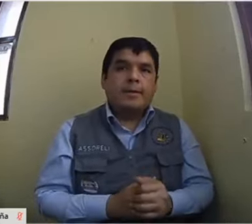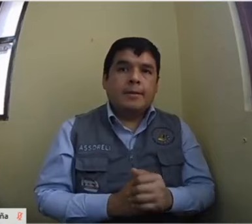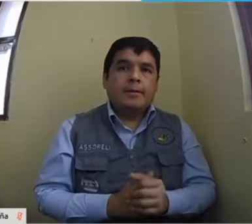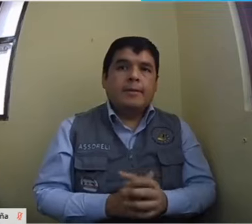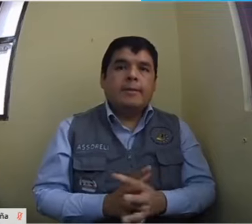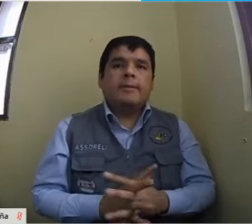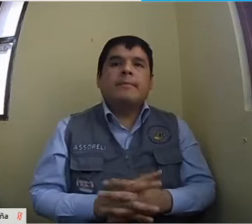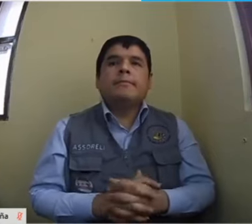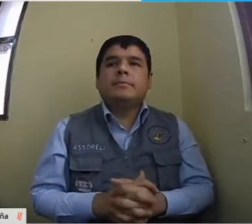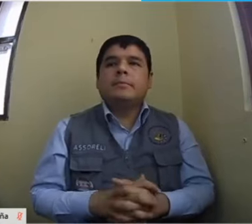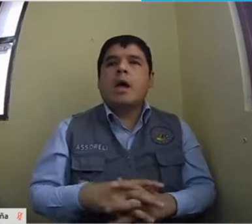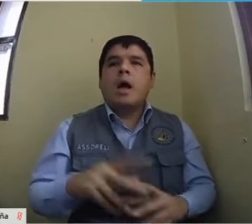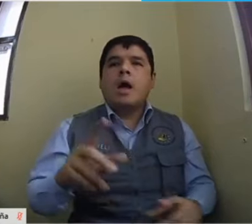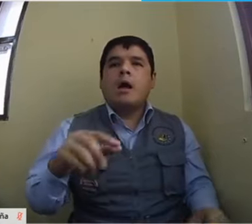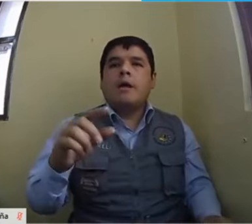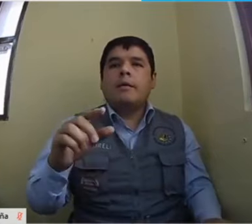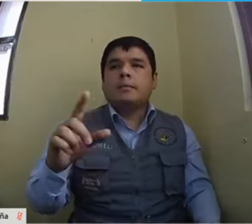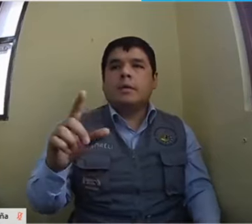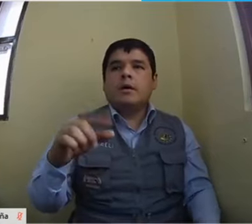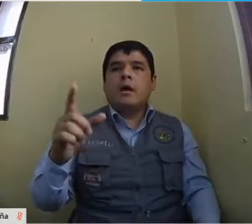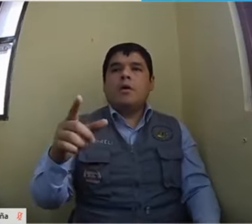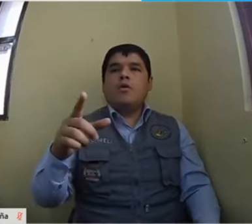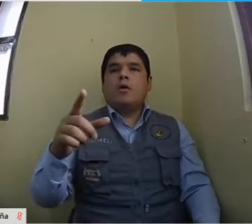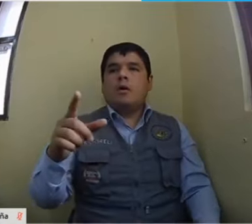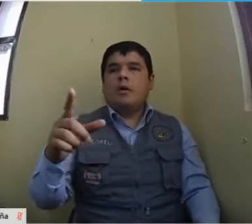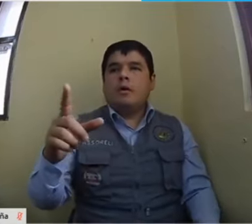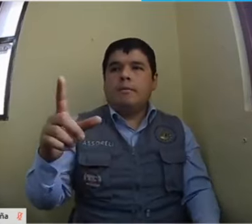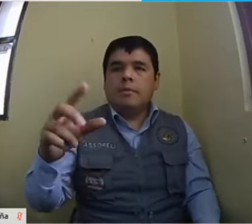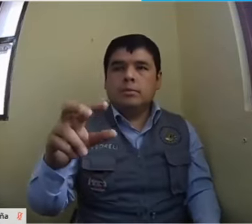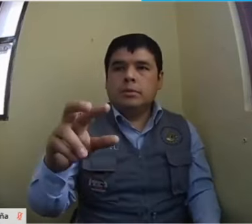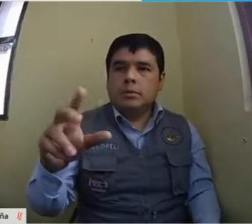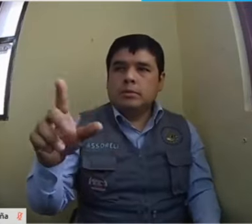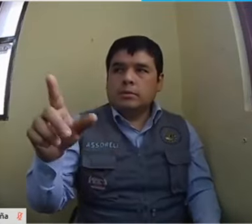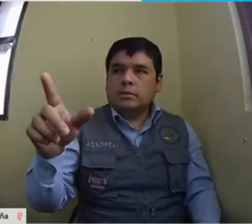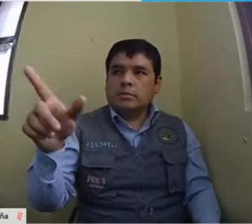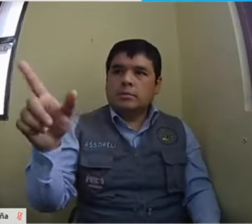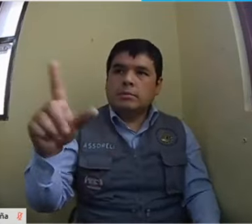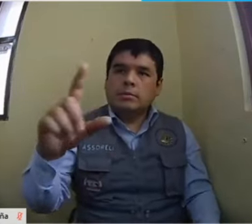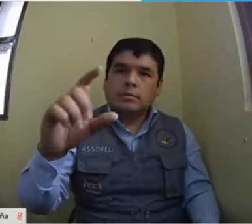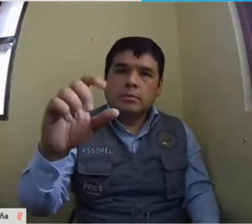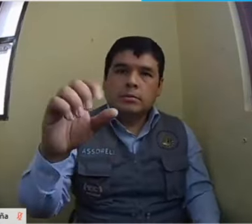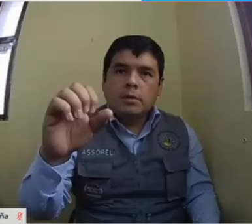¿Recuerdan? L, doble L, igual, el mismo movimiento con la R, para señalar doble R.